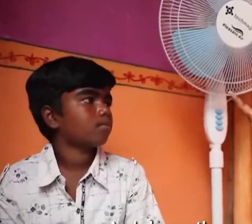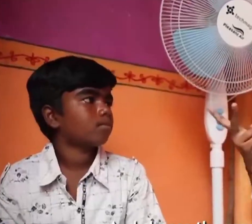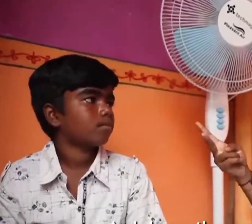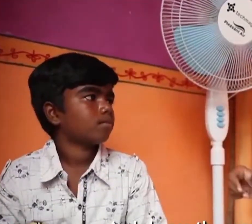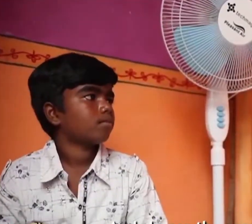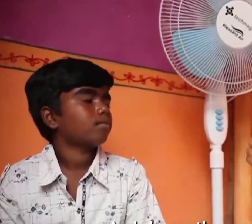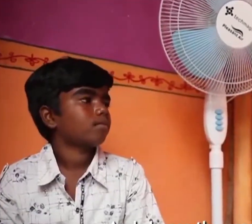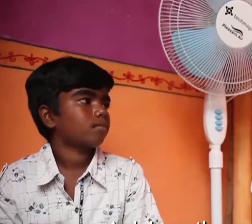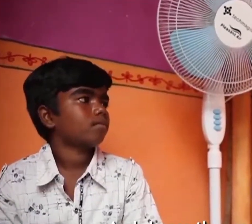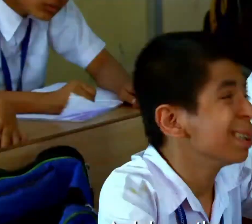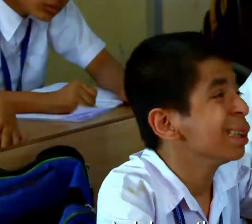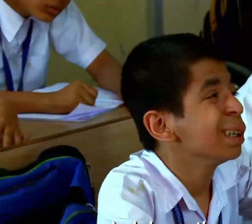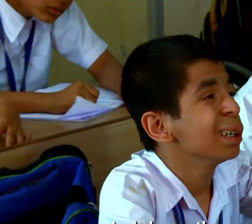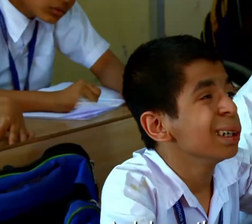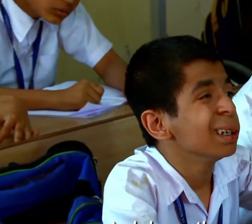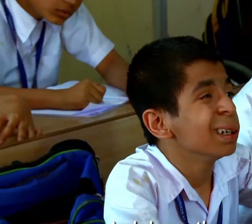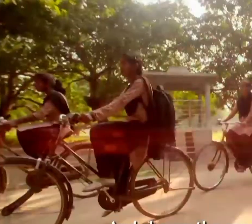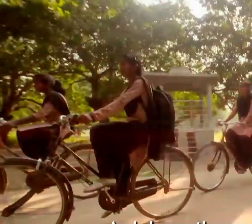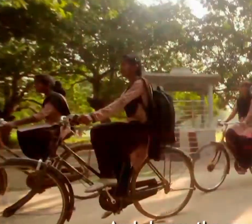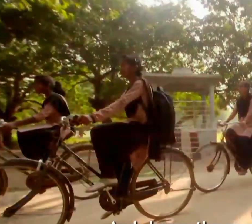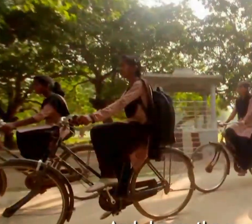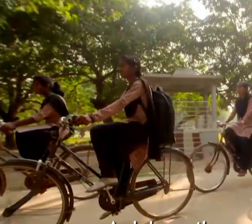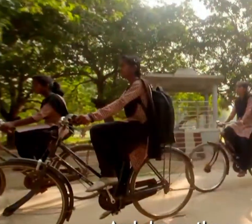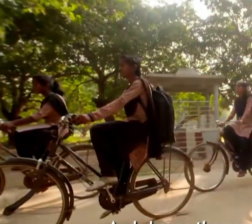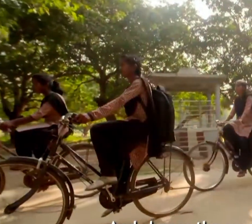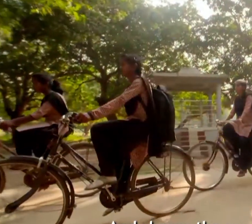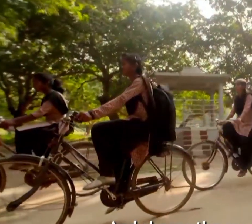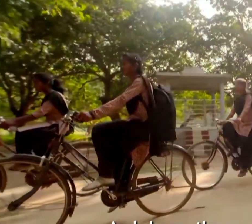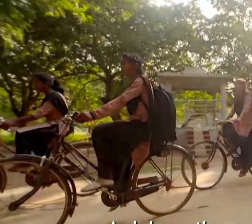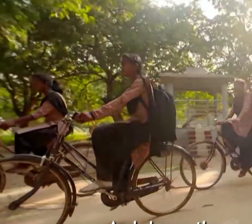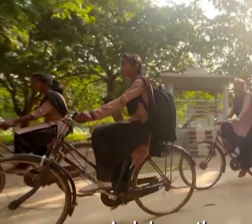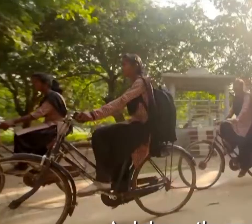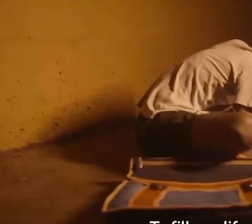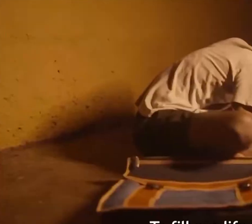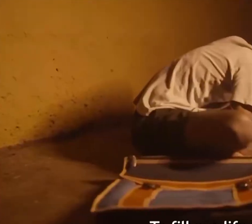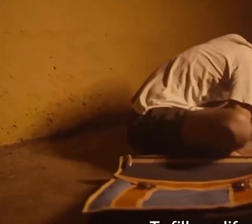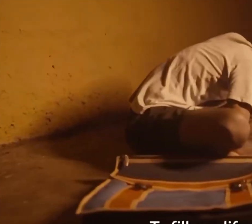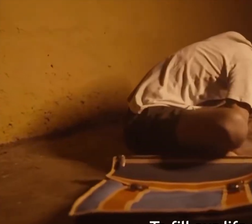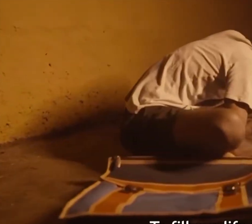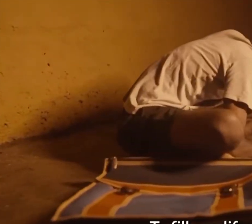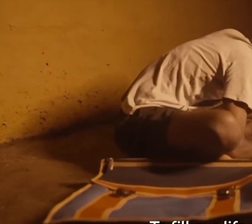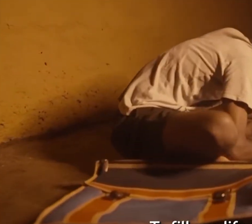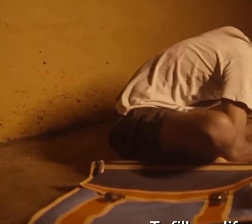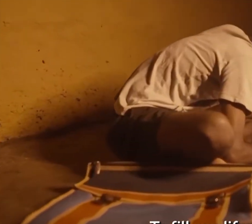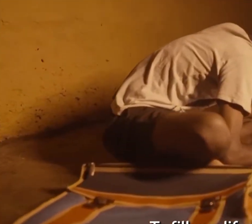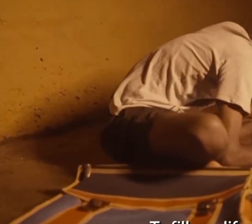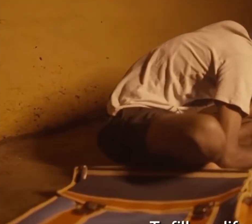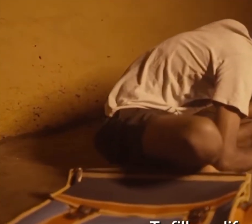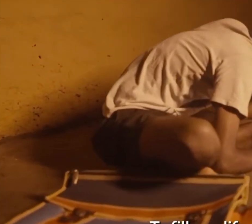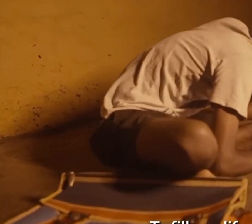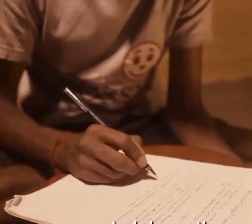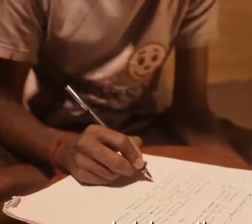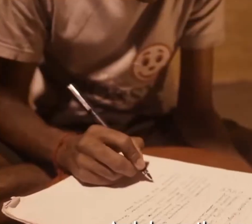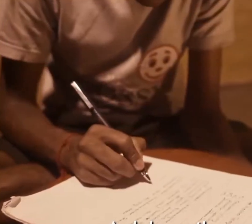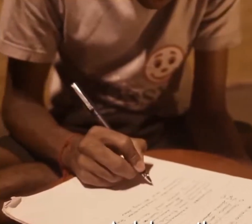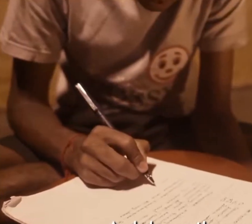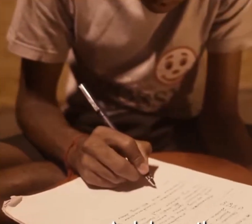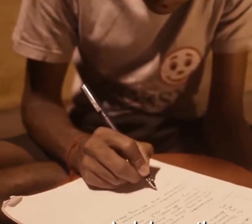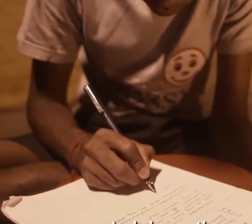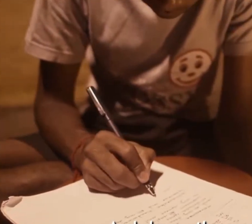अपना रास्ता स्वयं चुने। जीवन ये प्रकाशित करने, राहों को